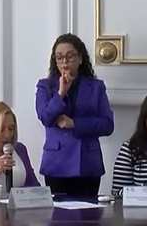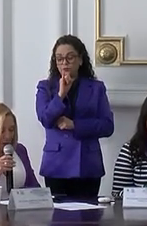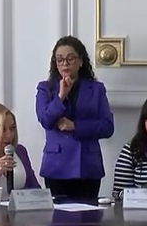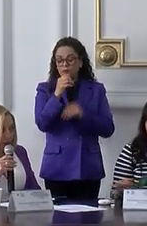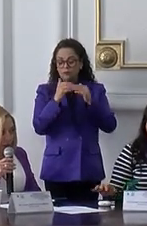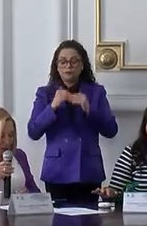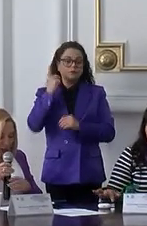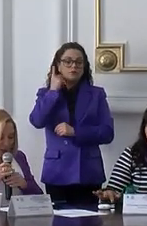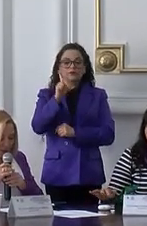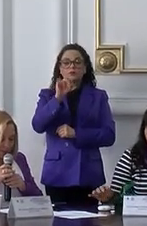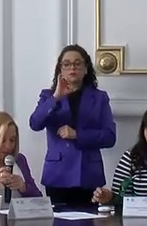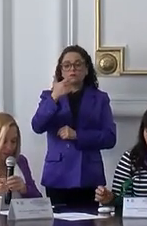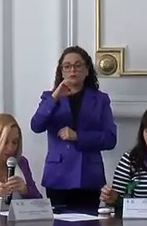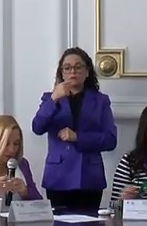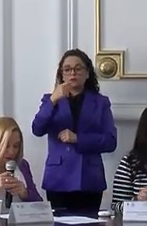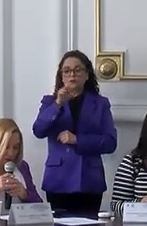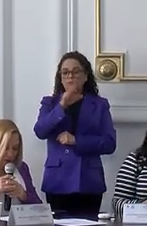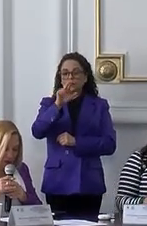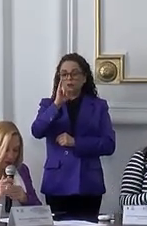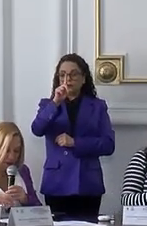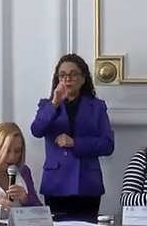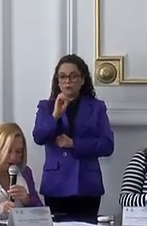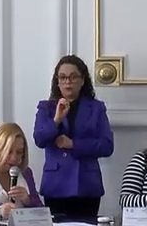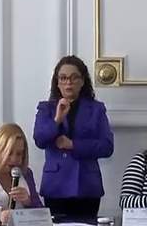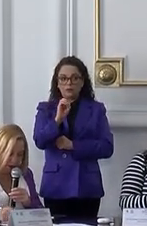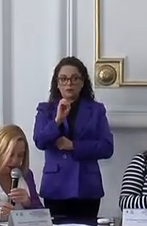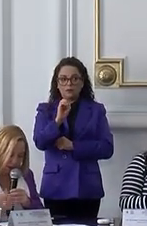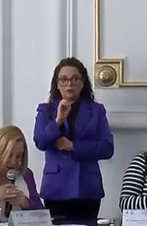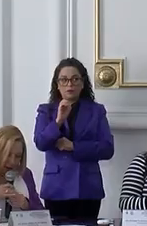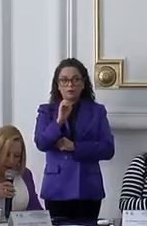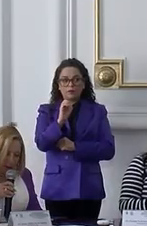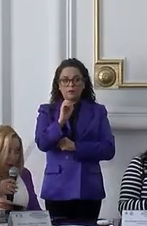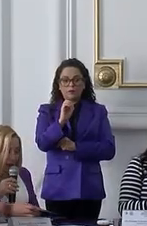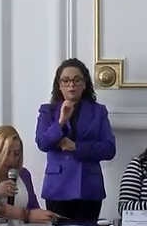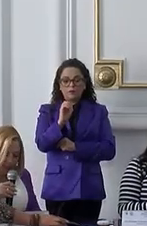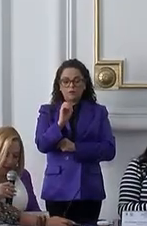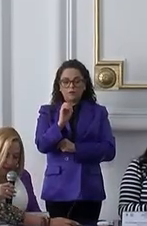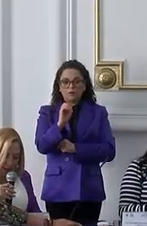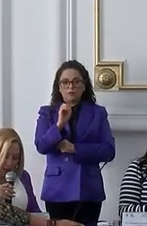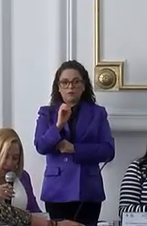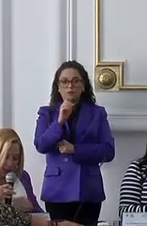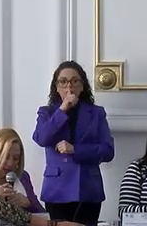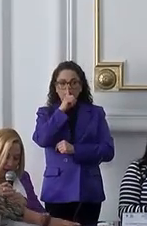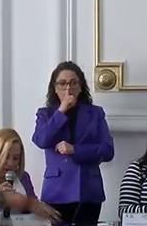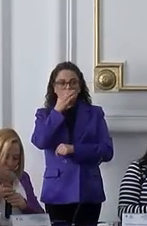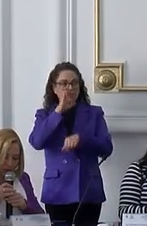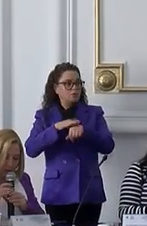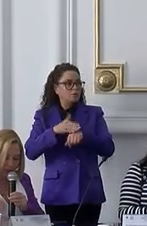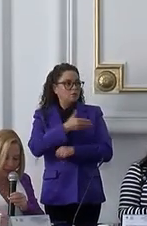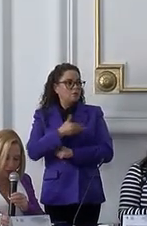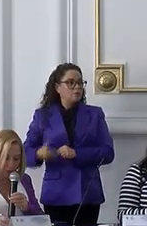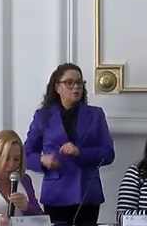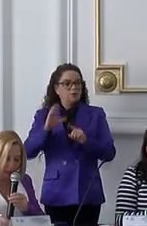Diputado Diego Orlando Garrido. Diputada Presidenta, por parte de la